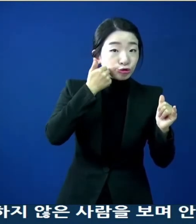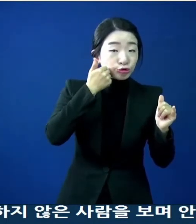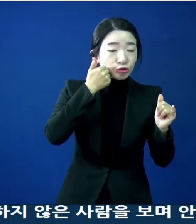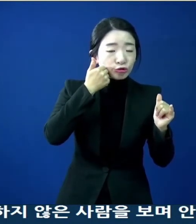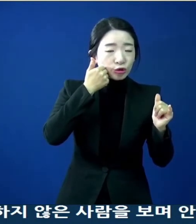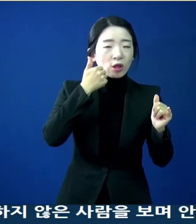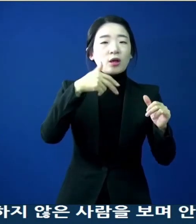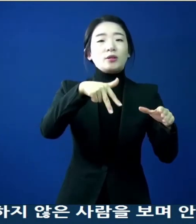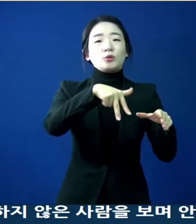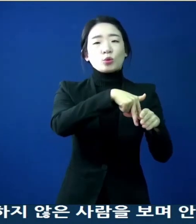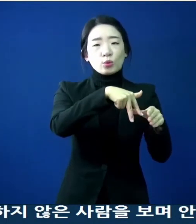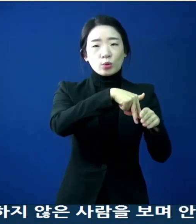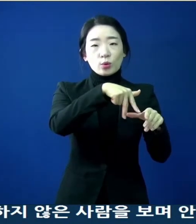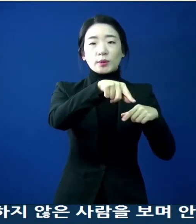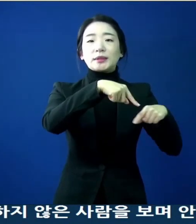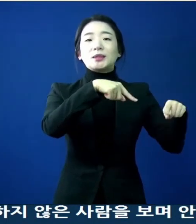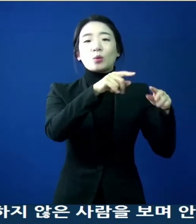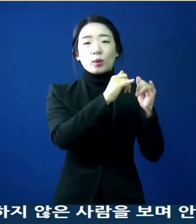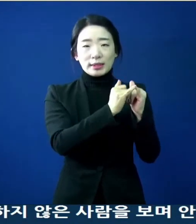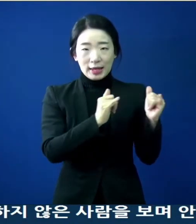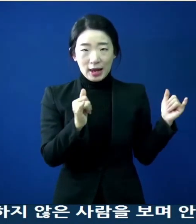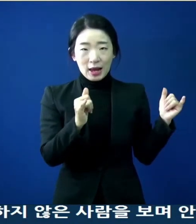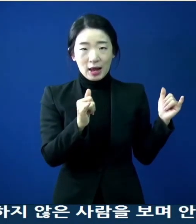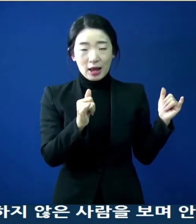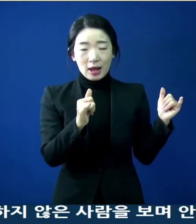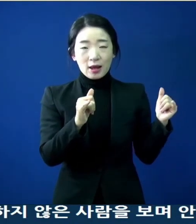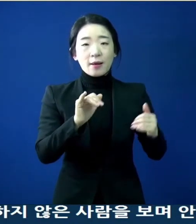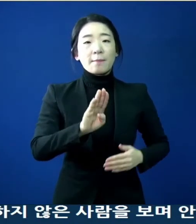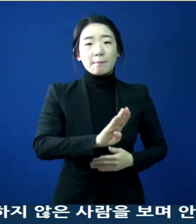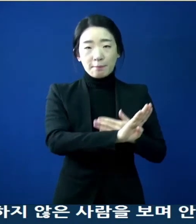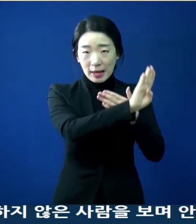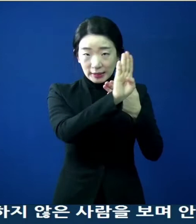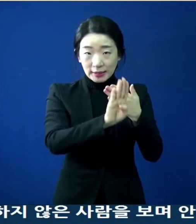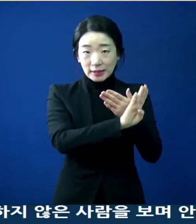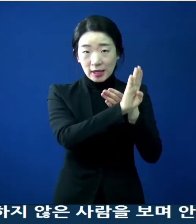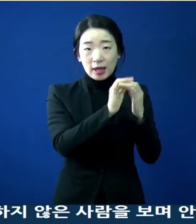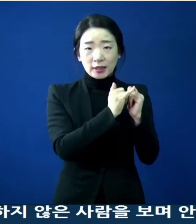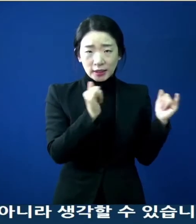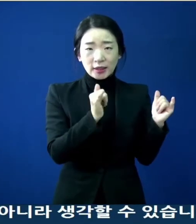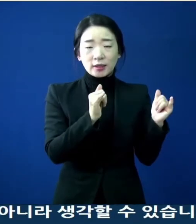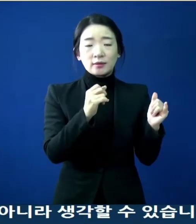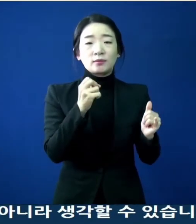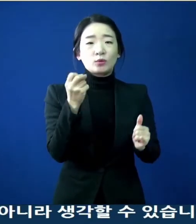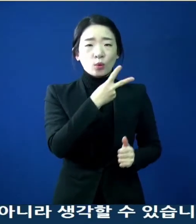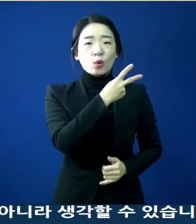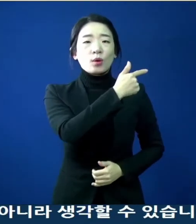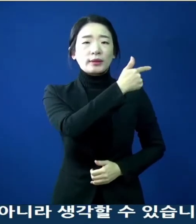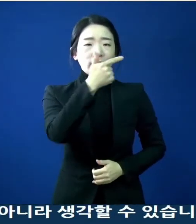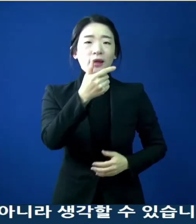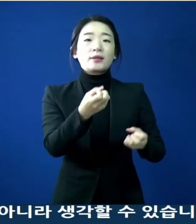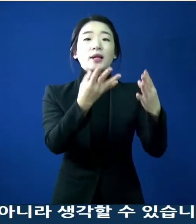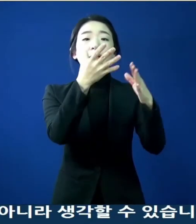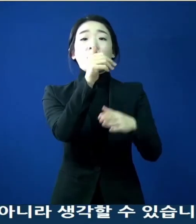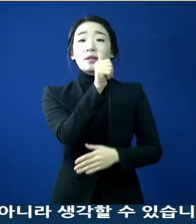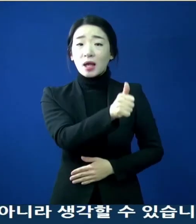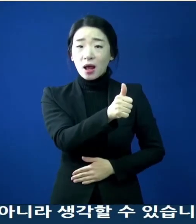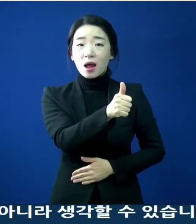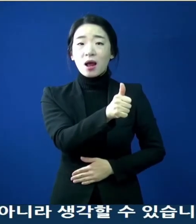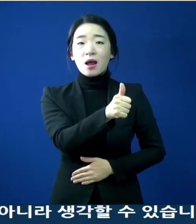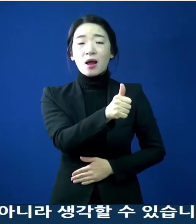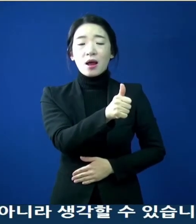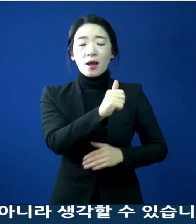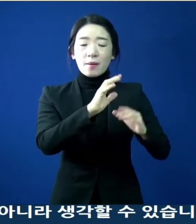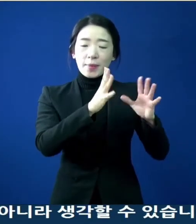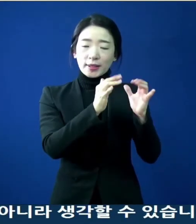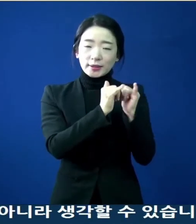종교 지도자들이었습니다. 바리새인들이 그랬고요, 대제사장들이 그랬고요, 백성의 장로들이